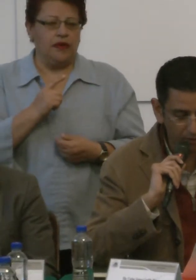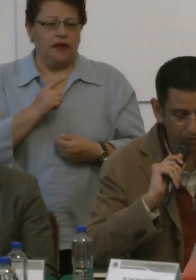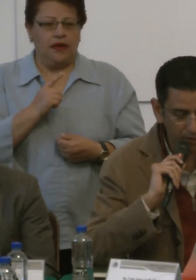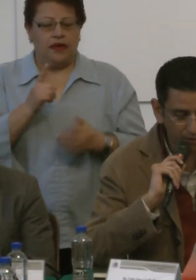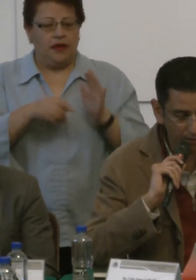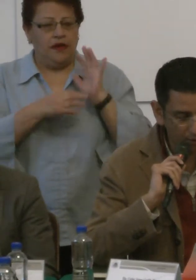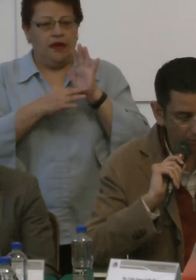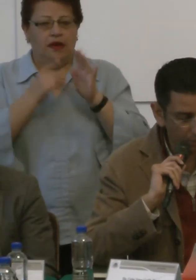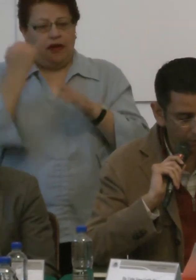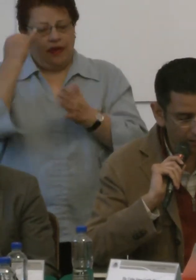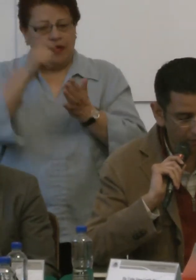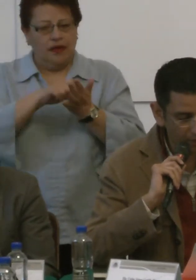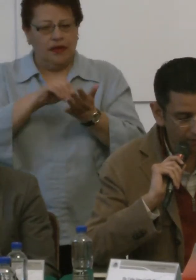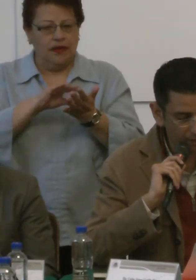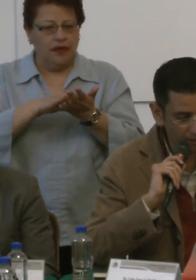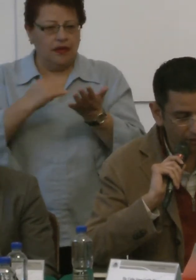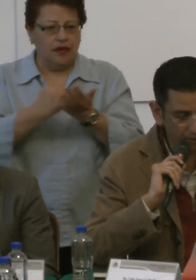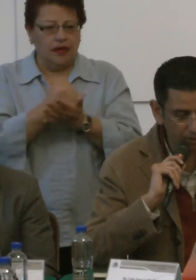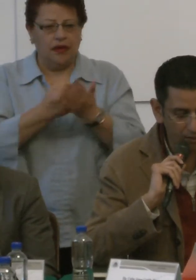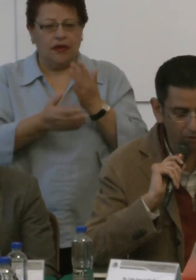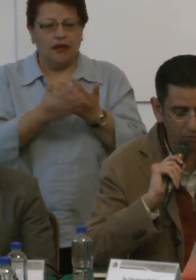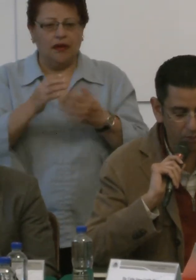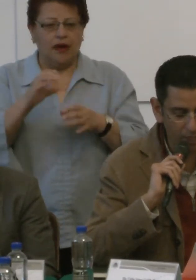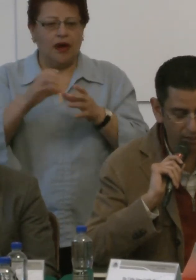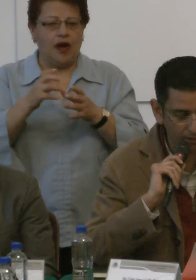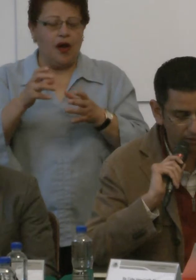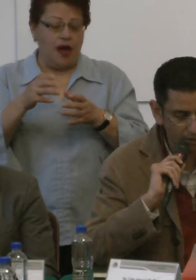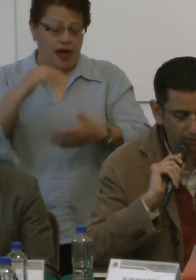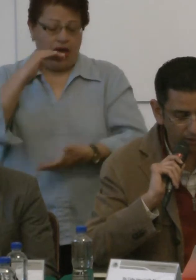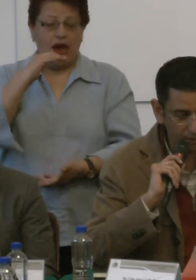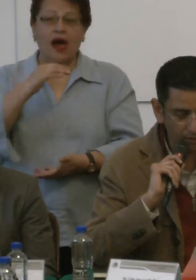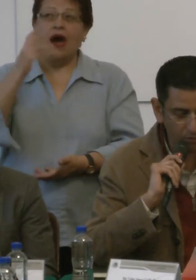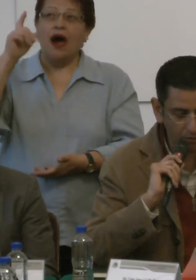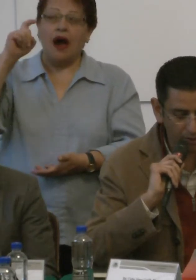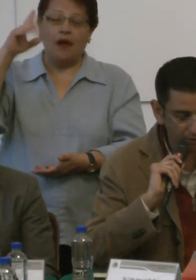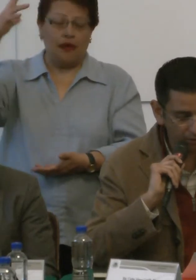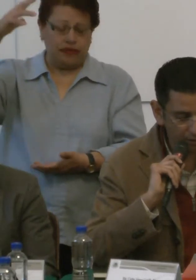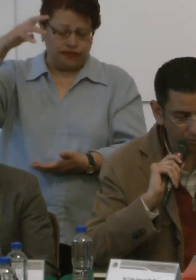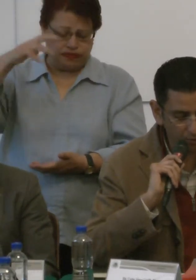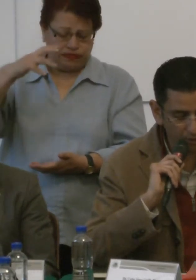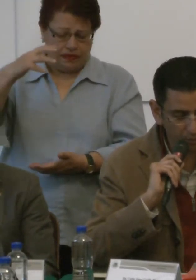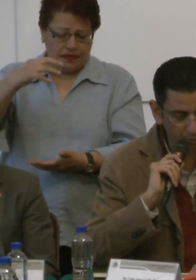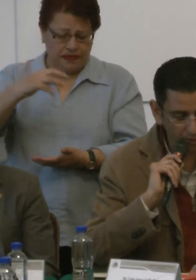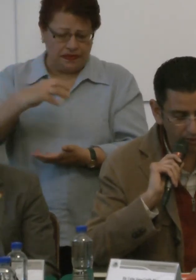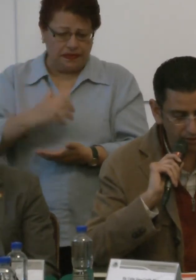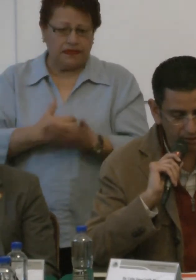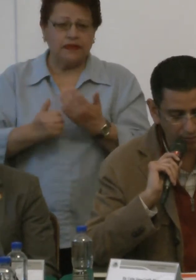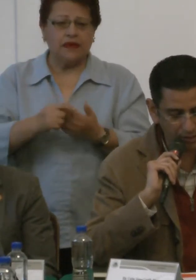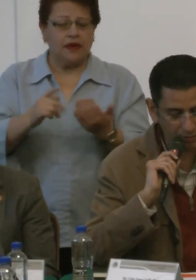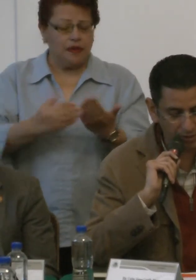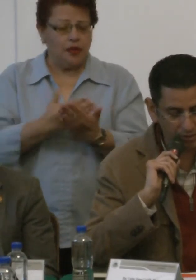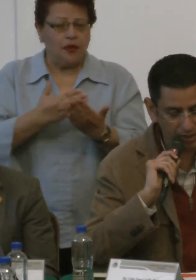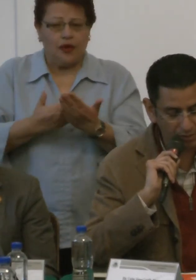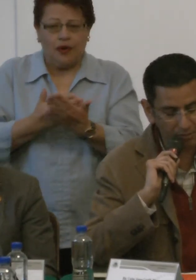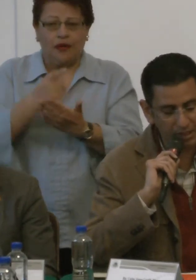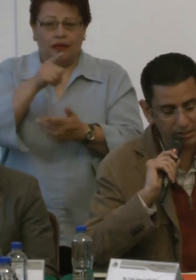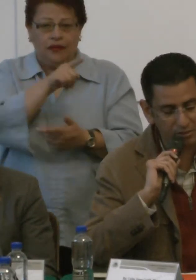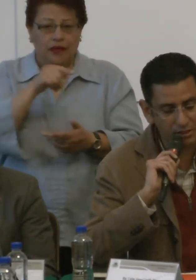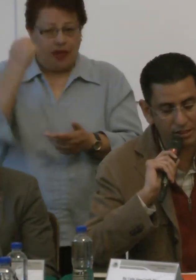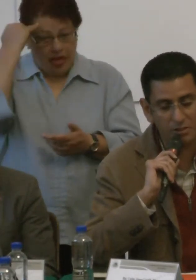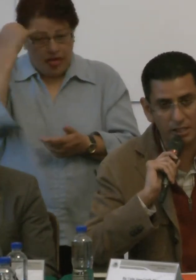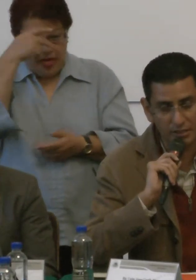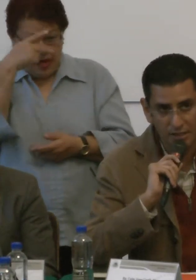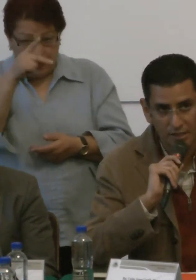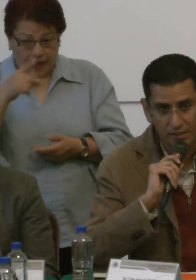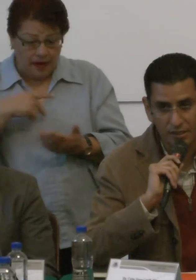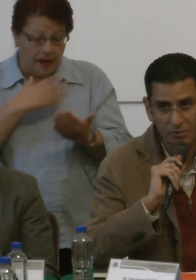se presentó una iniciativa para poner en marcha recolectores de agua pluvial. Este es el momento de impulsar propuestas en beneficio de las familias de